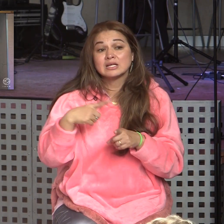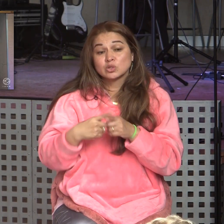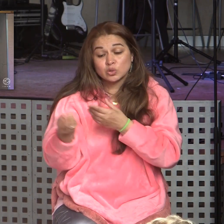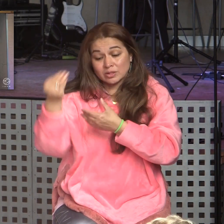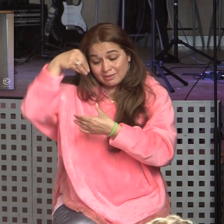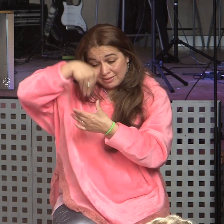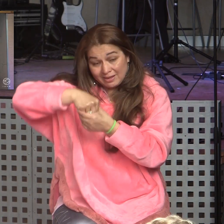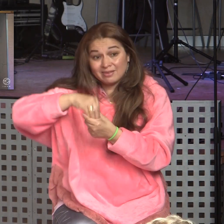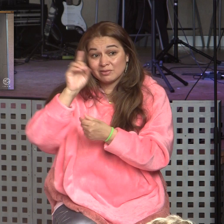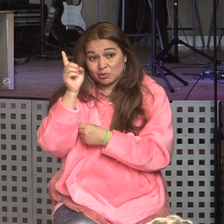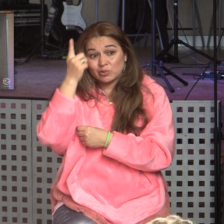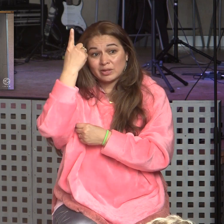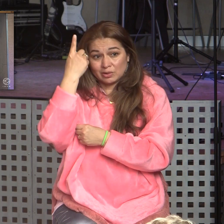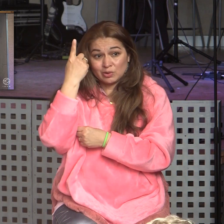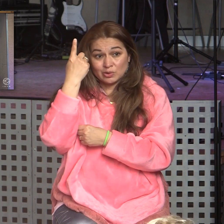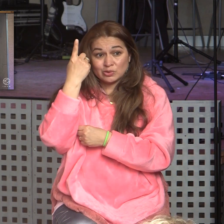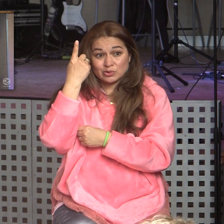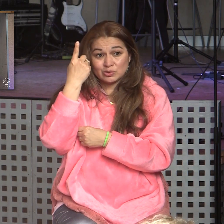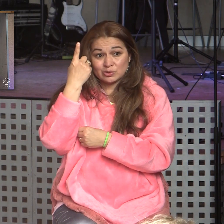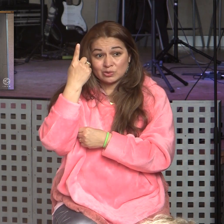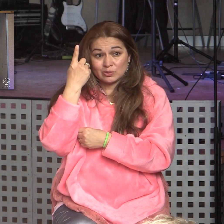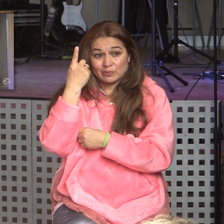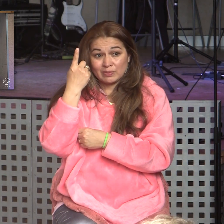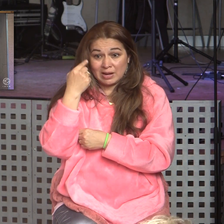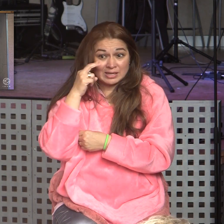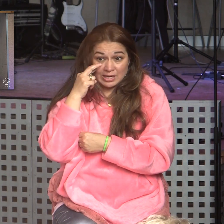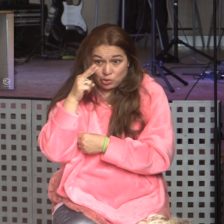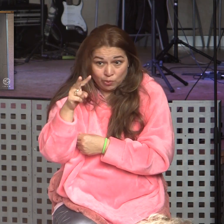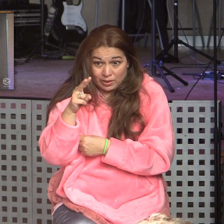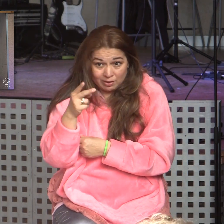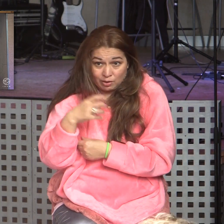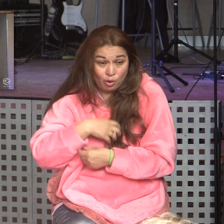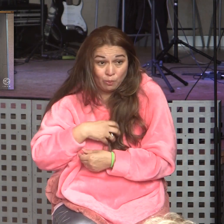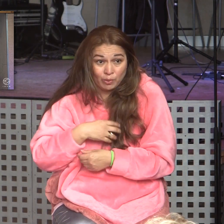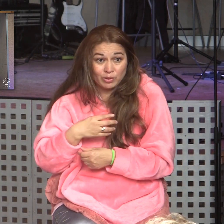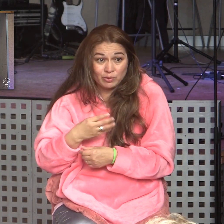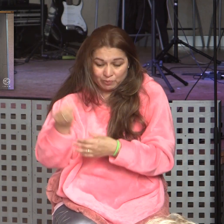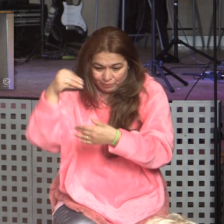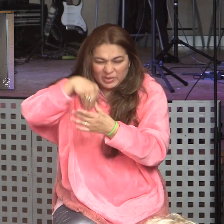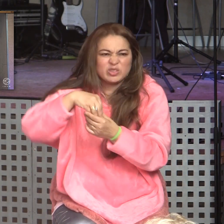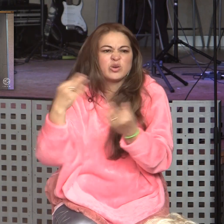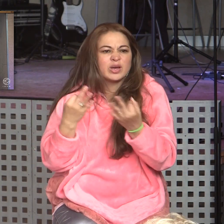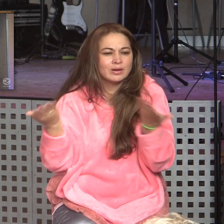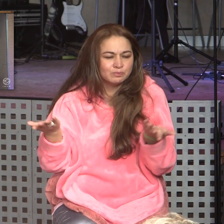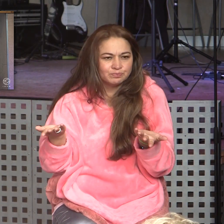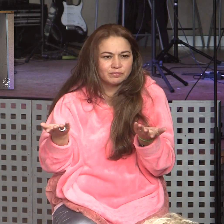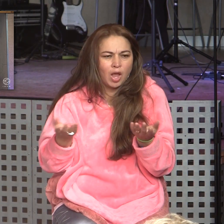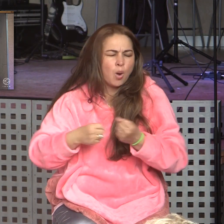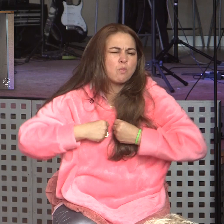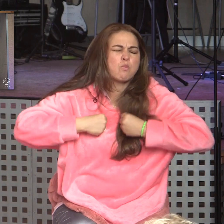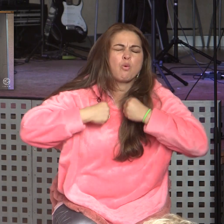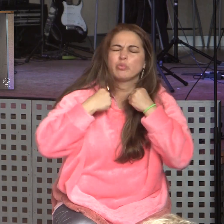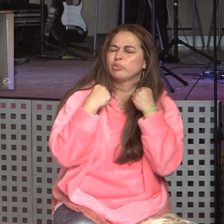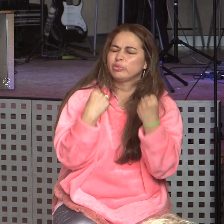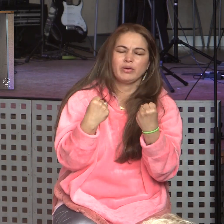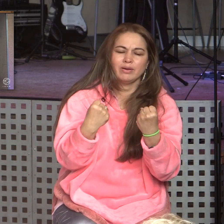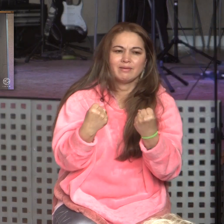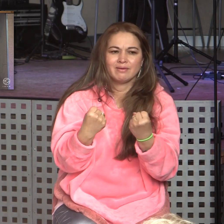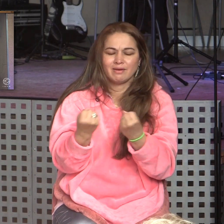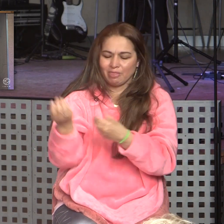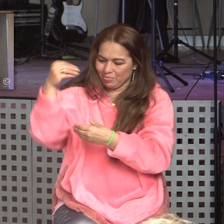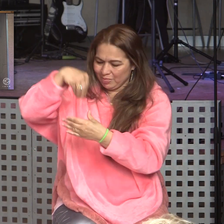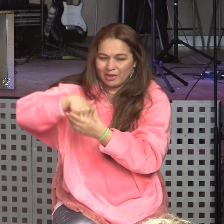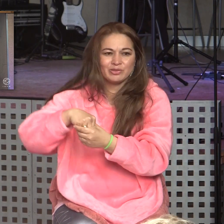Él, ¿qué cosas invisibles de Él? Su eterno poder y su deidad se